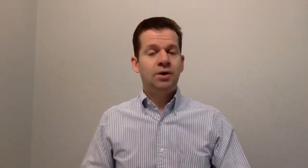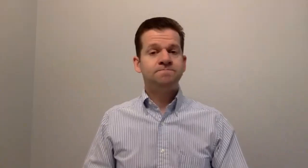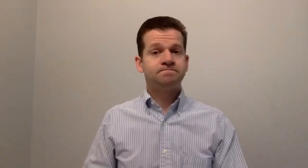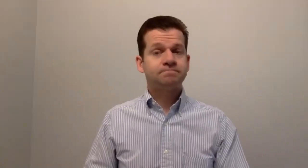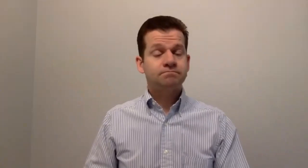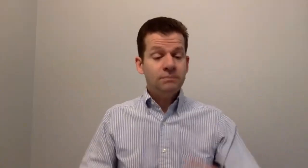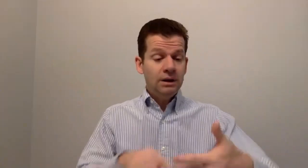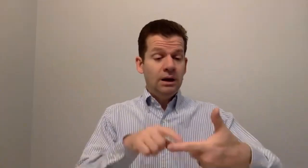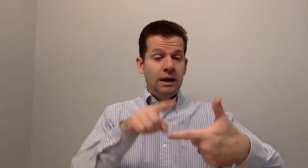Então,